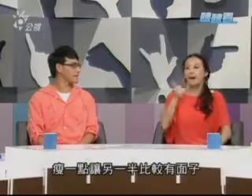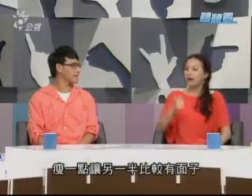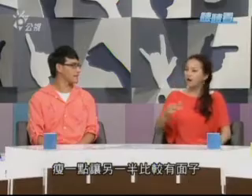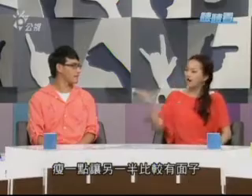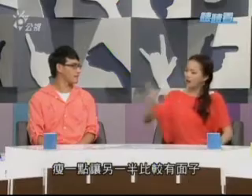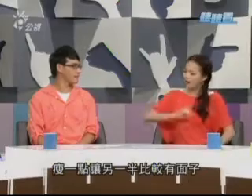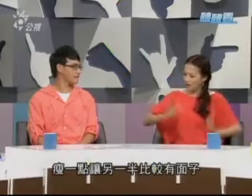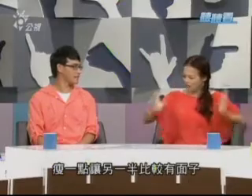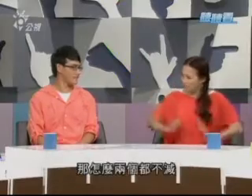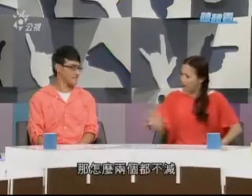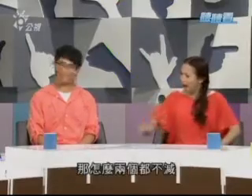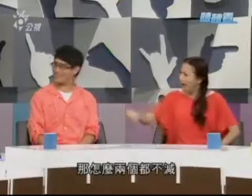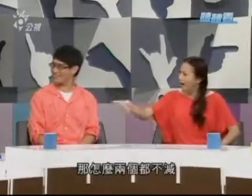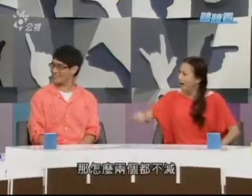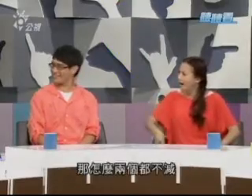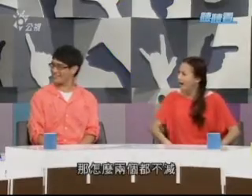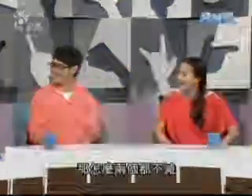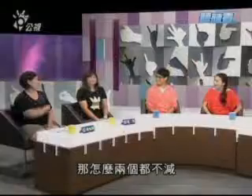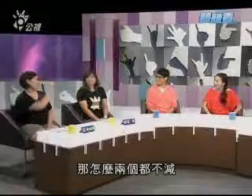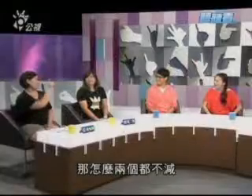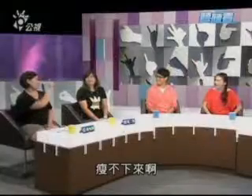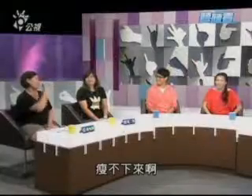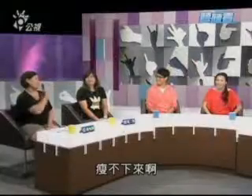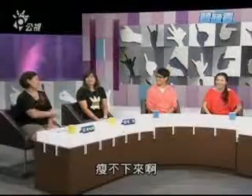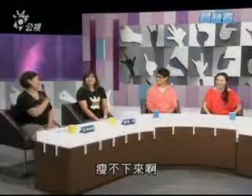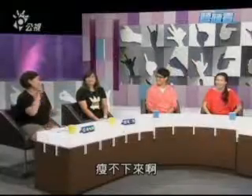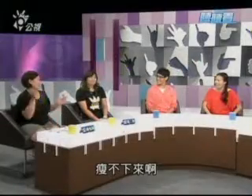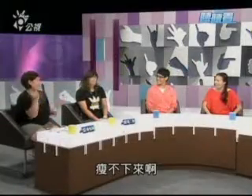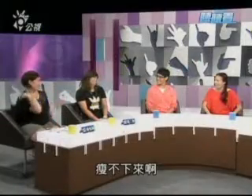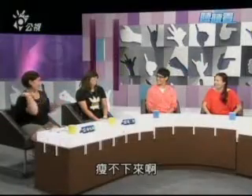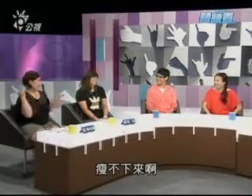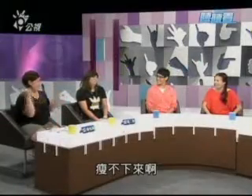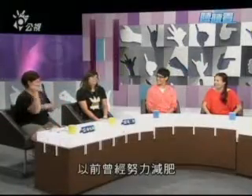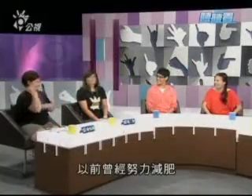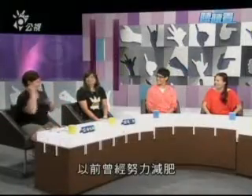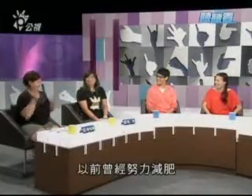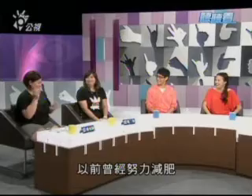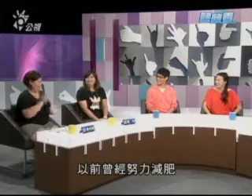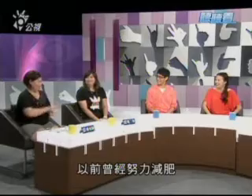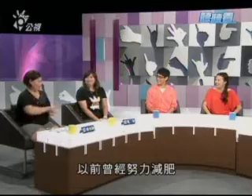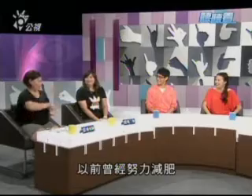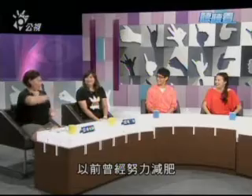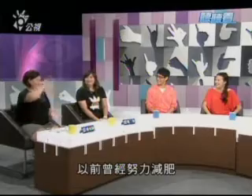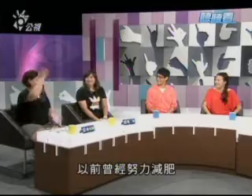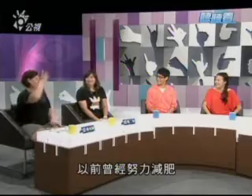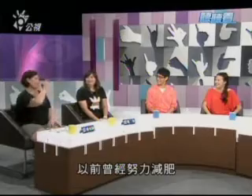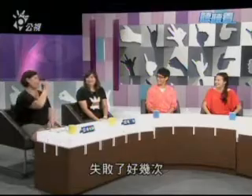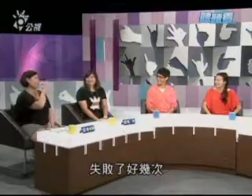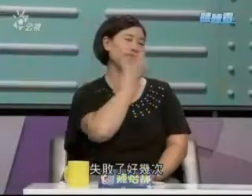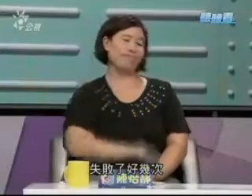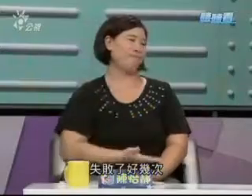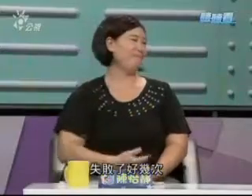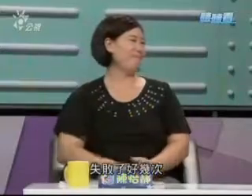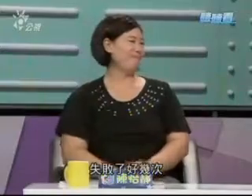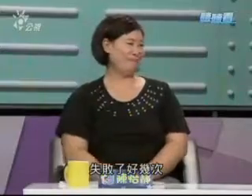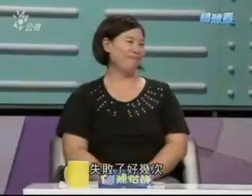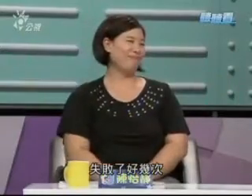较有面子，那怎么两个都不减？说不下来呀、以前曾经努力减肥，失败了好几次。